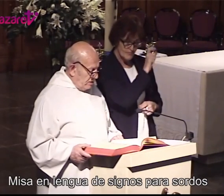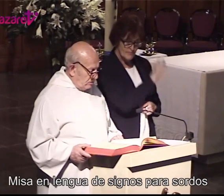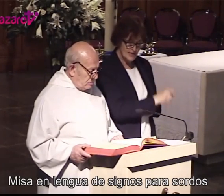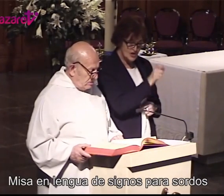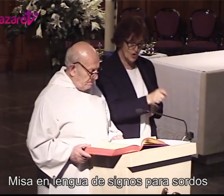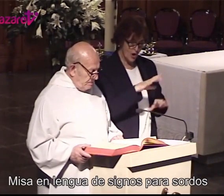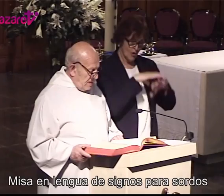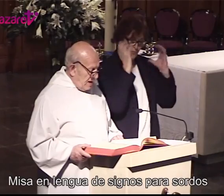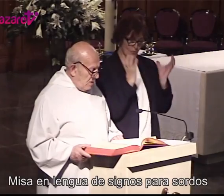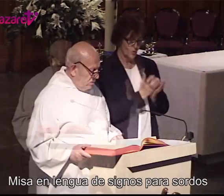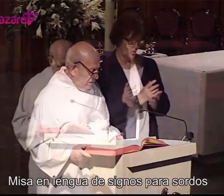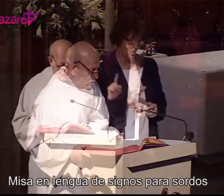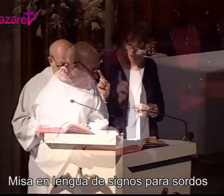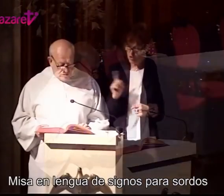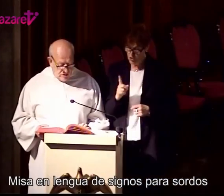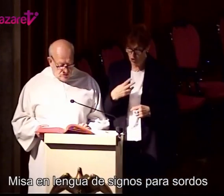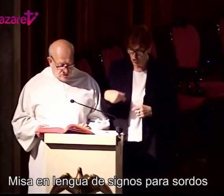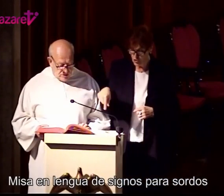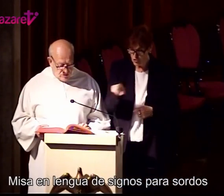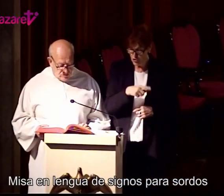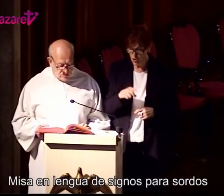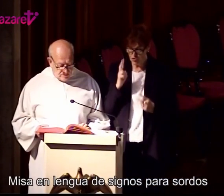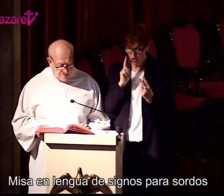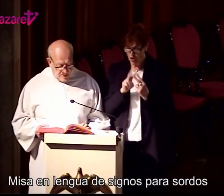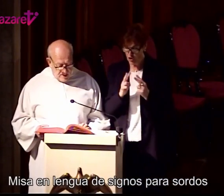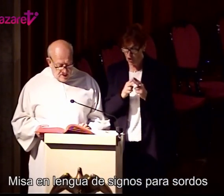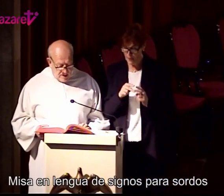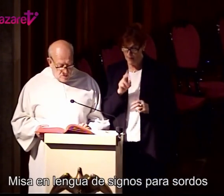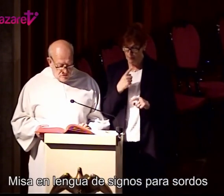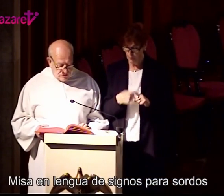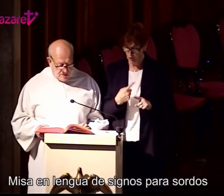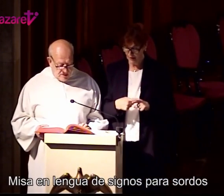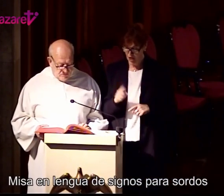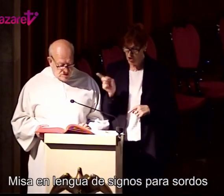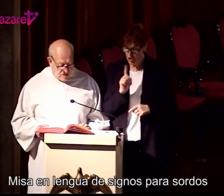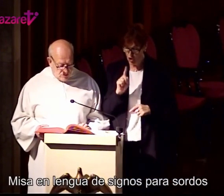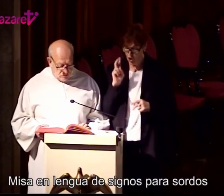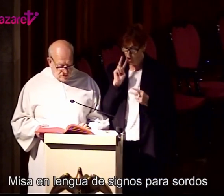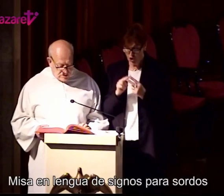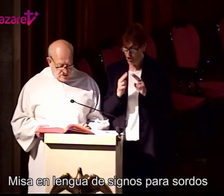Queridos, ahora somos hijos de Dios y aún no se ha manifestado lo que seremos.